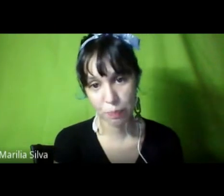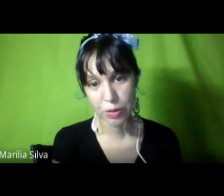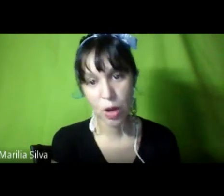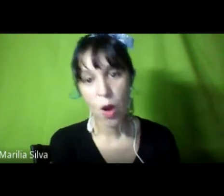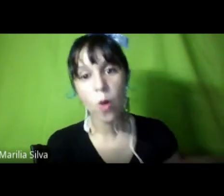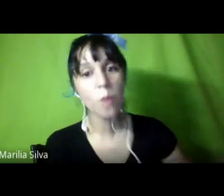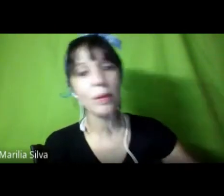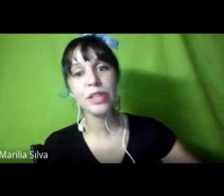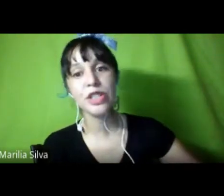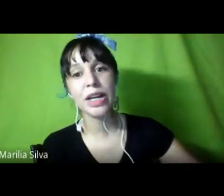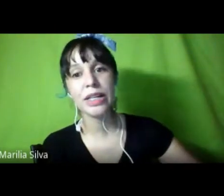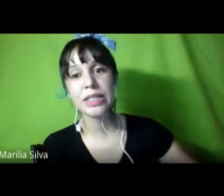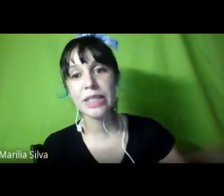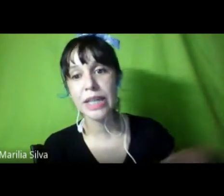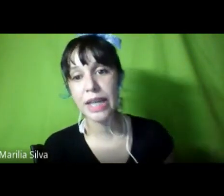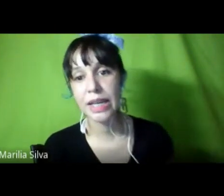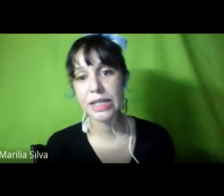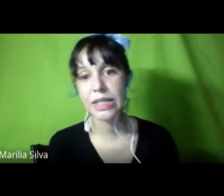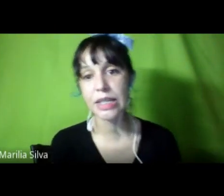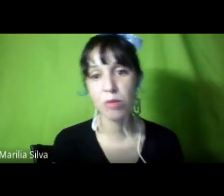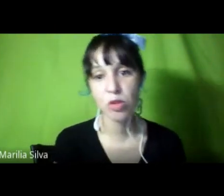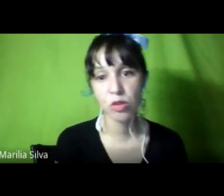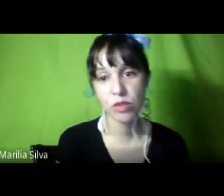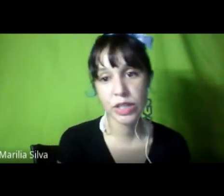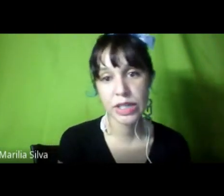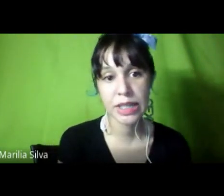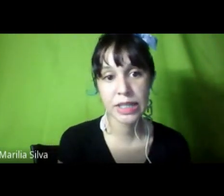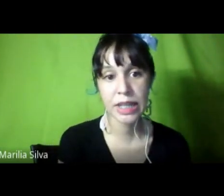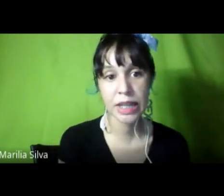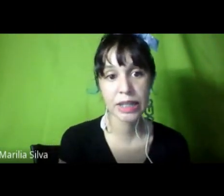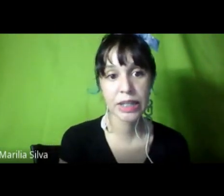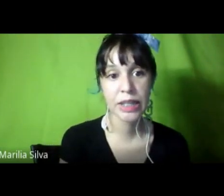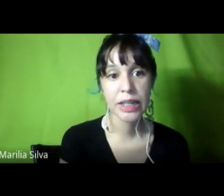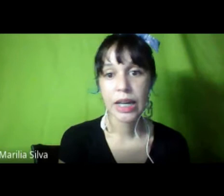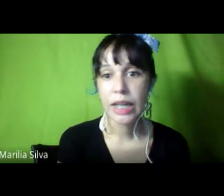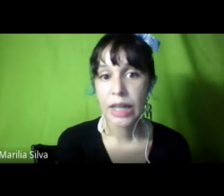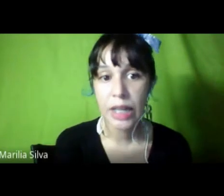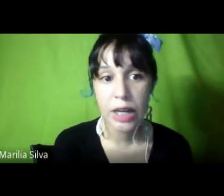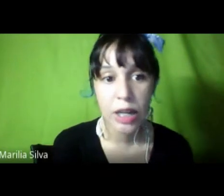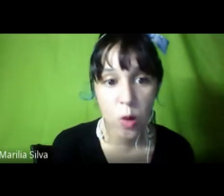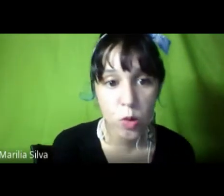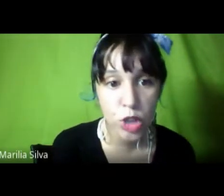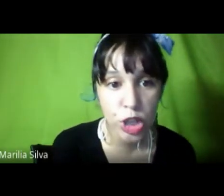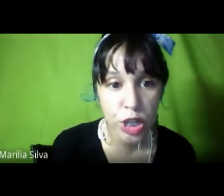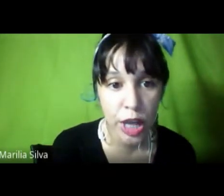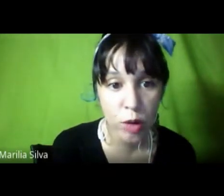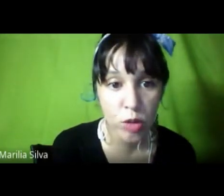pessoa. O compartilhar dessas riquezas absorvidas na estrada